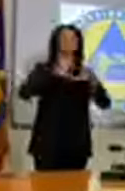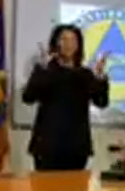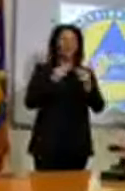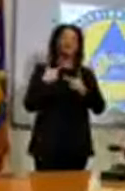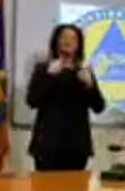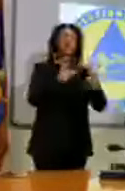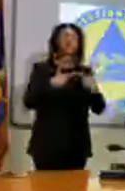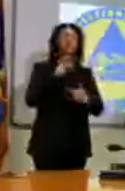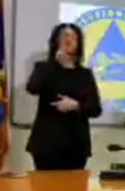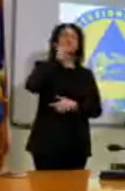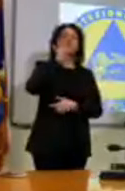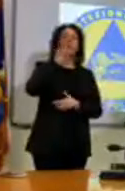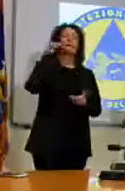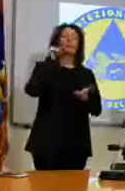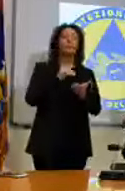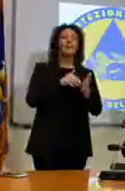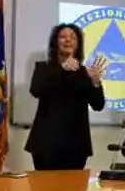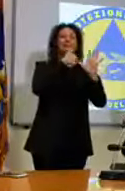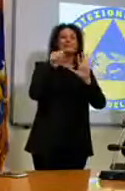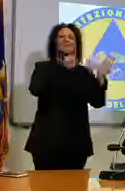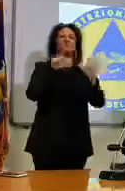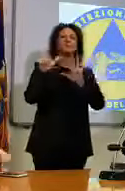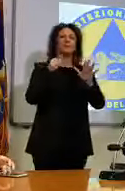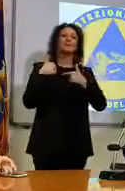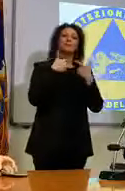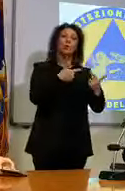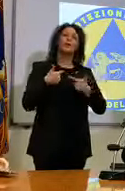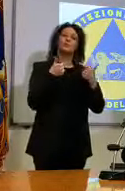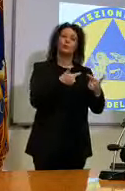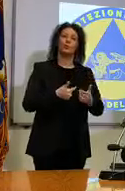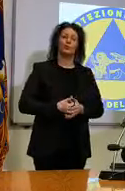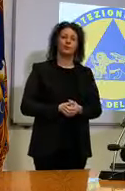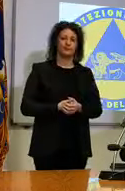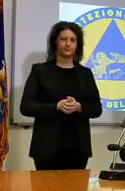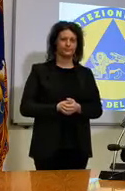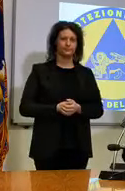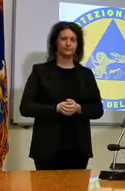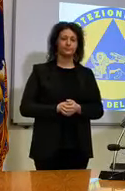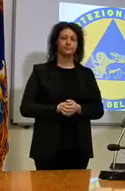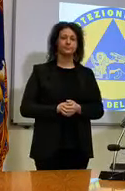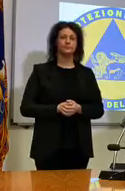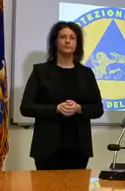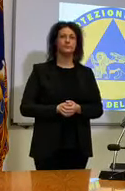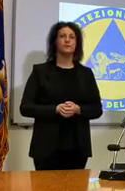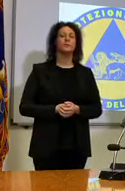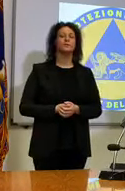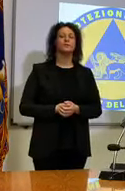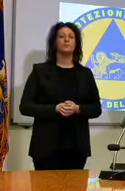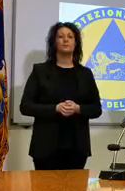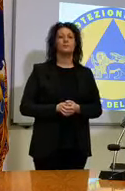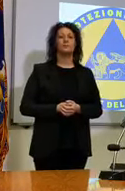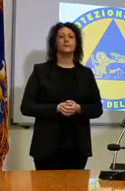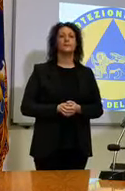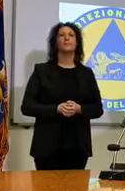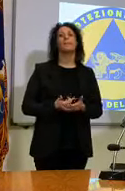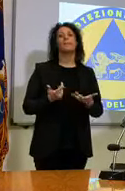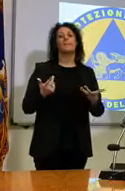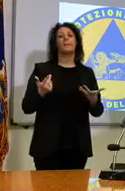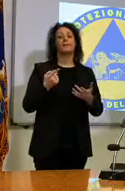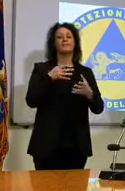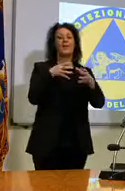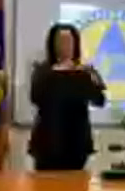24.677. Se si continua a versare, faccio appello ovviamente in particolar modo al mondo